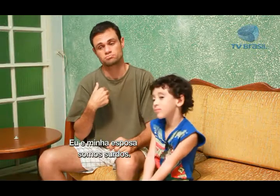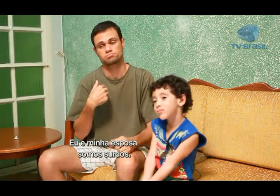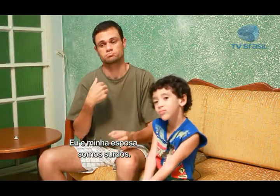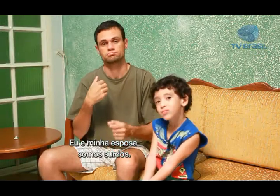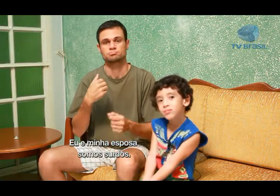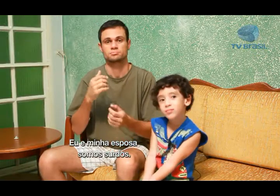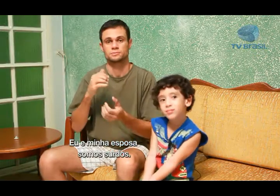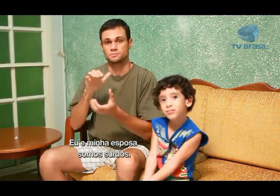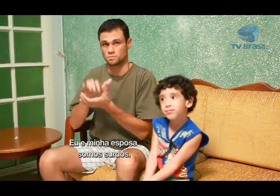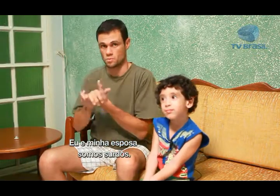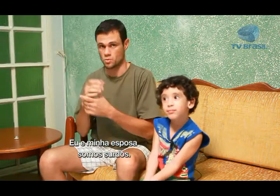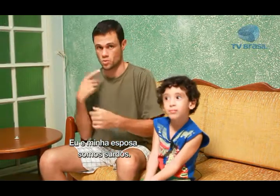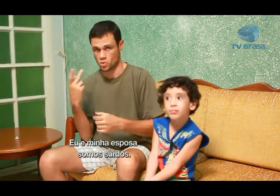Eu e minha esposa somos surdos.